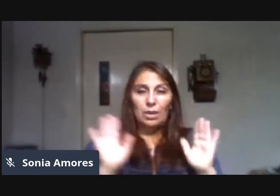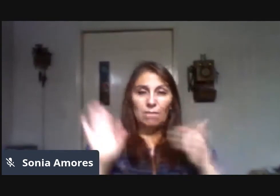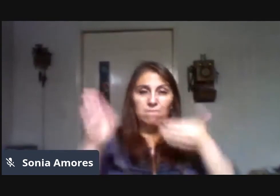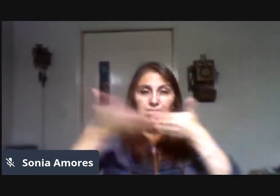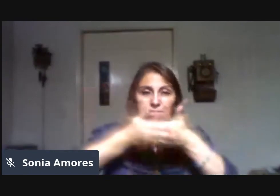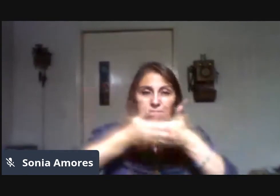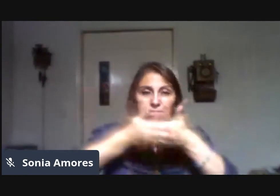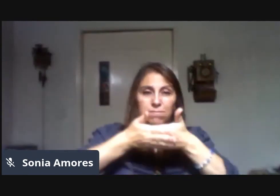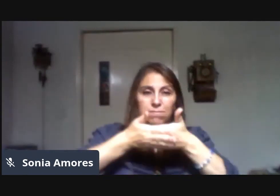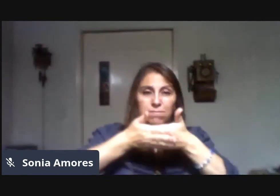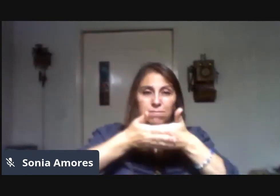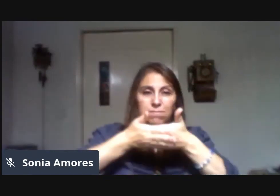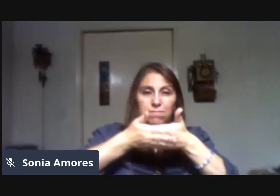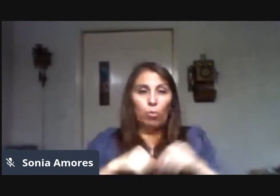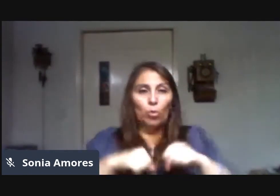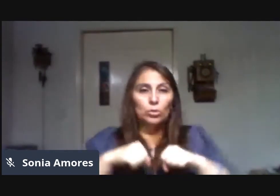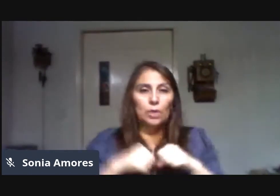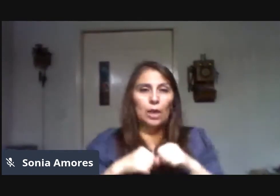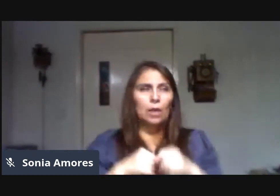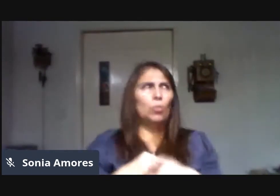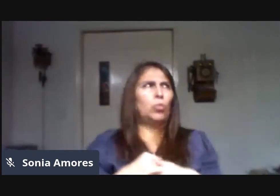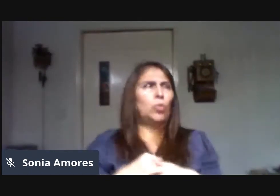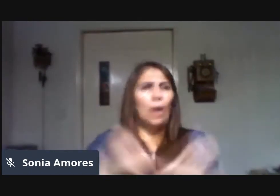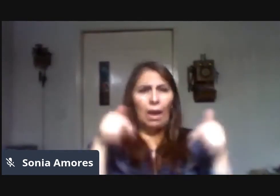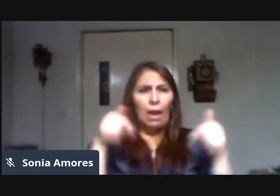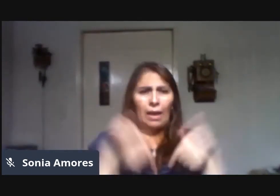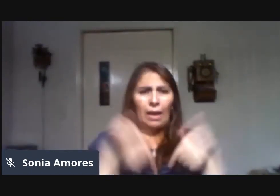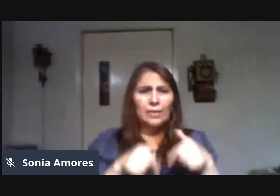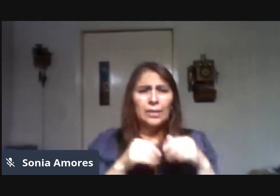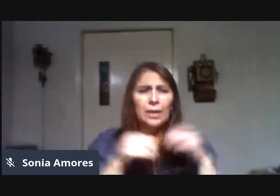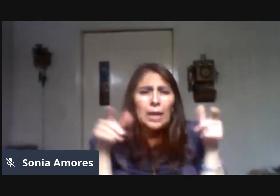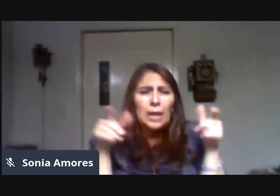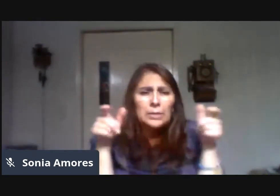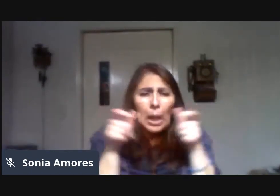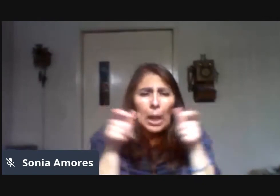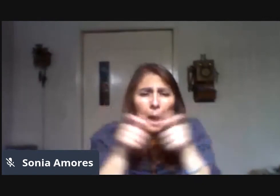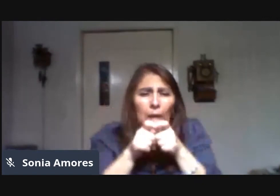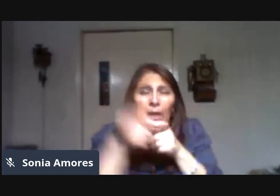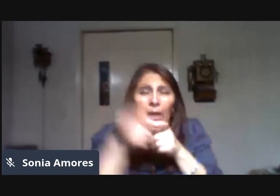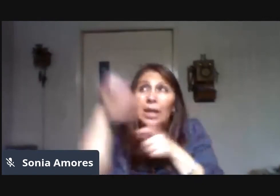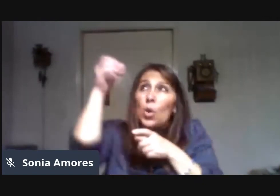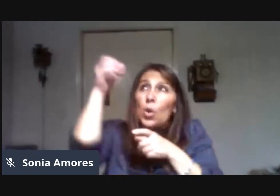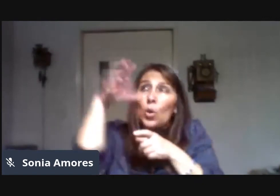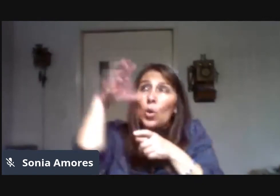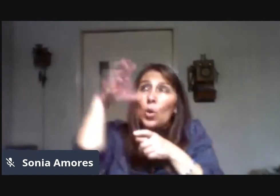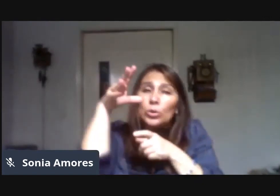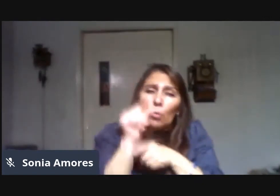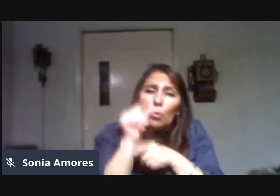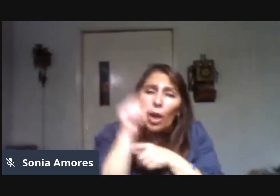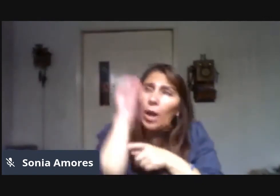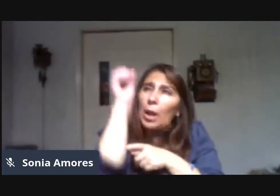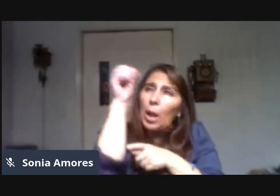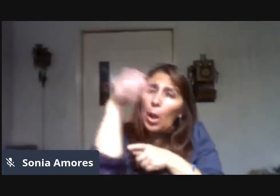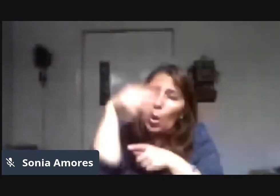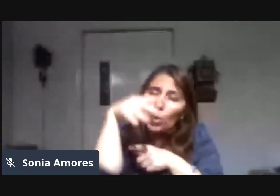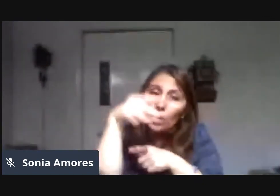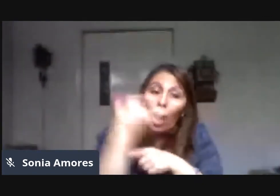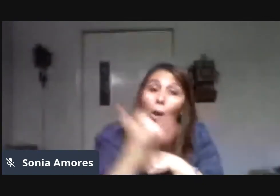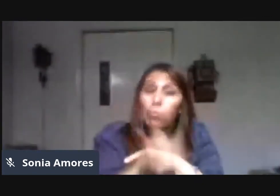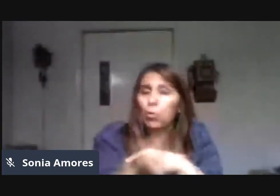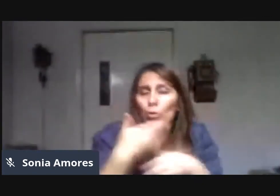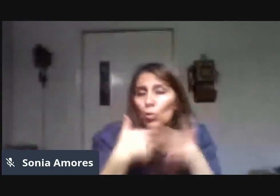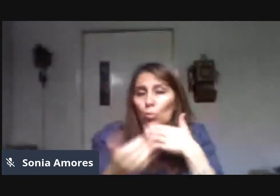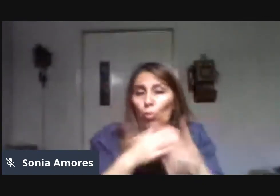tengo un espacio muy reducido donde la luz es muy pequeña, pero aún así tengo sembradas hierbas